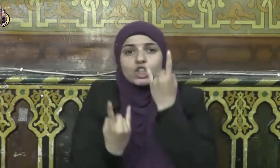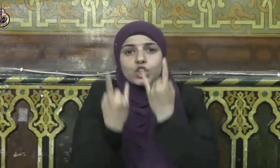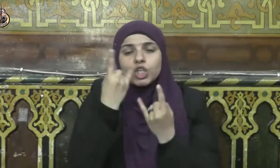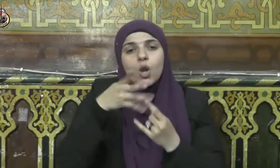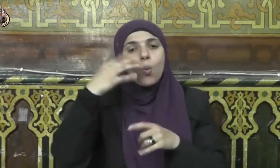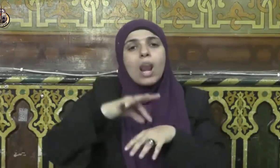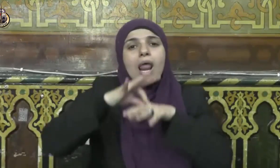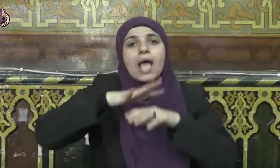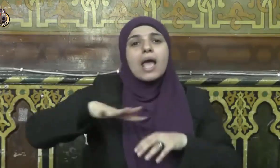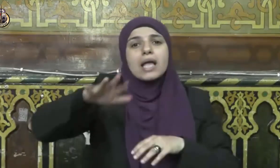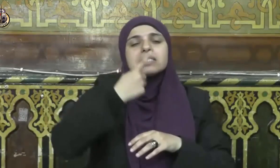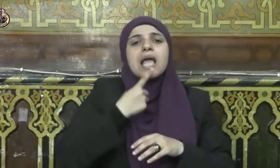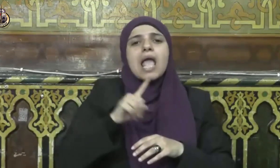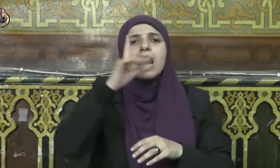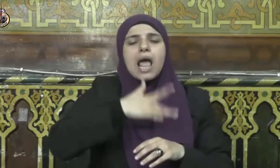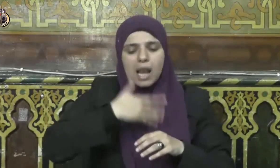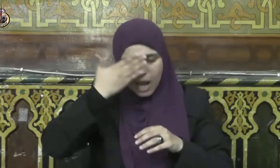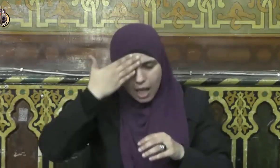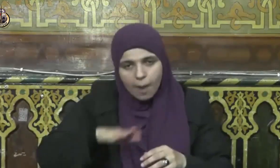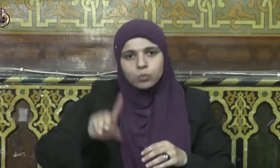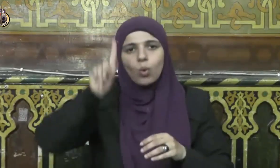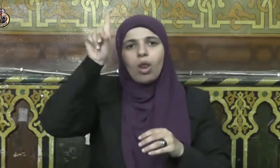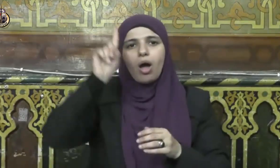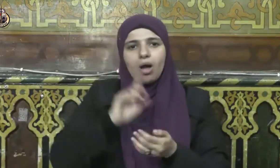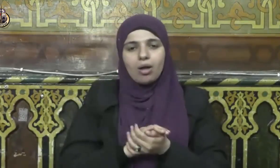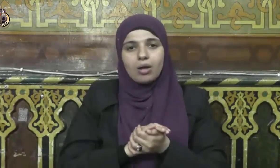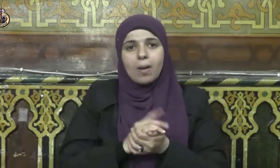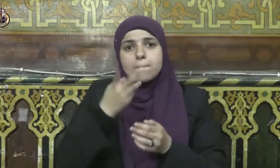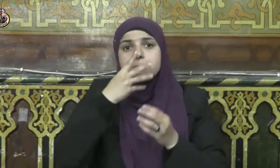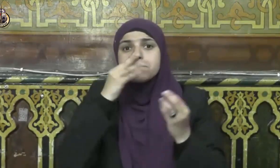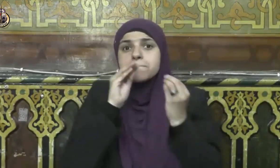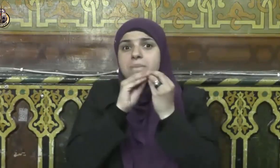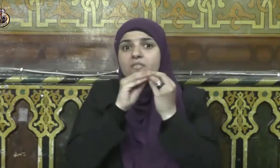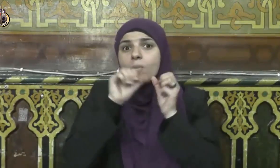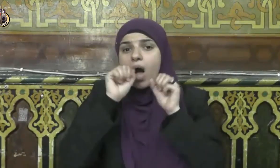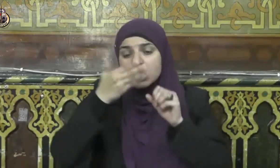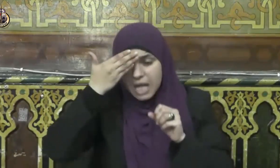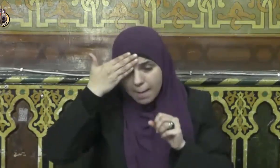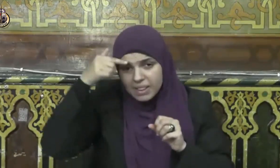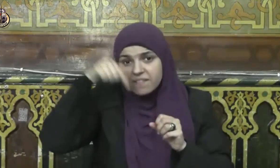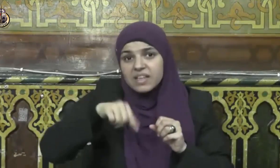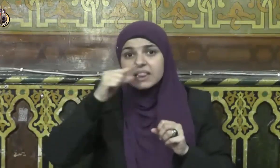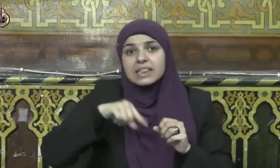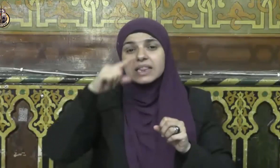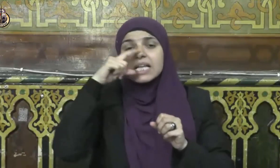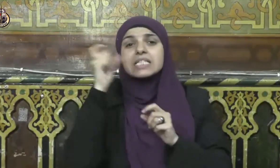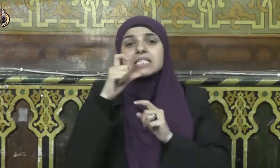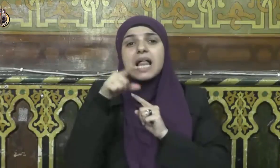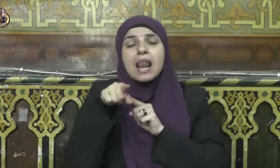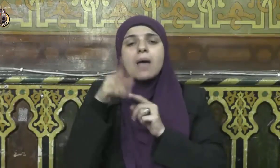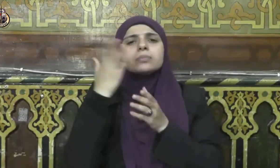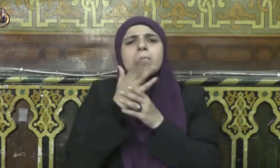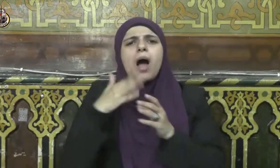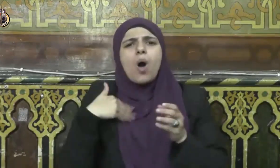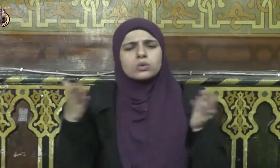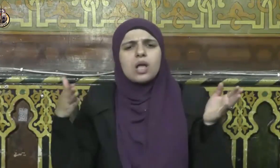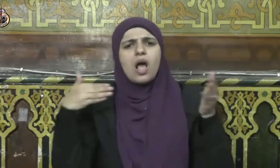الجن والإنس إلا ليعبدون. ومفهوم العبادة في الإسلام لا يقتصر على